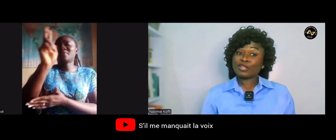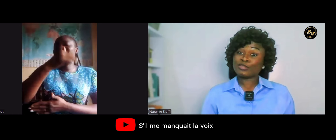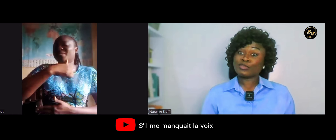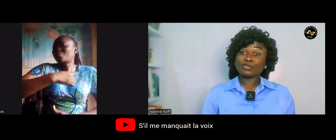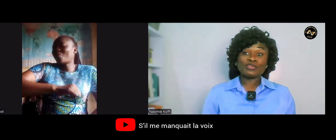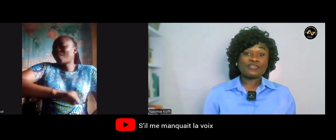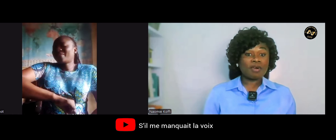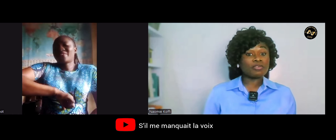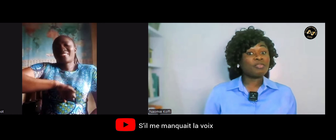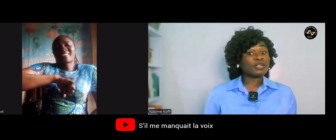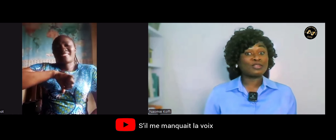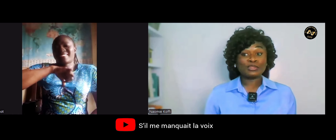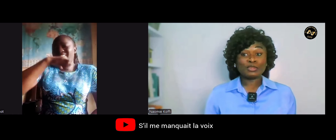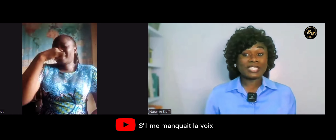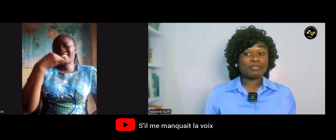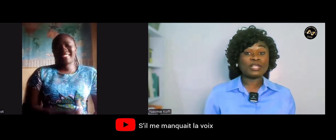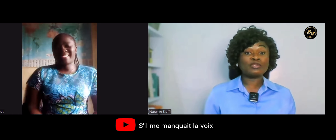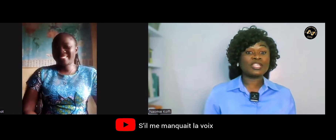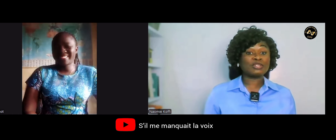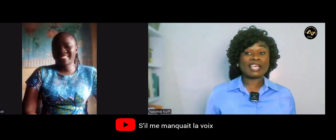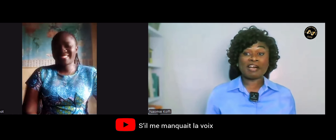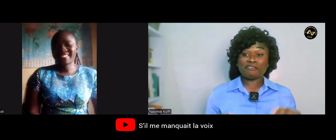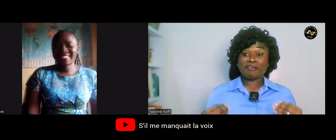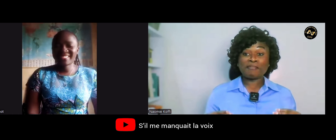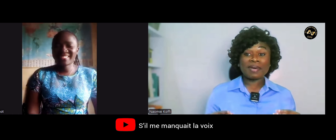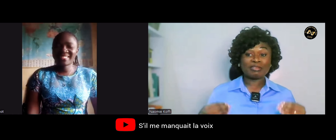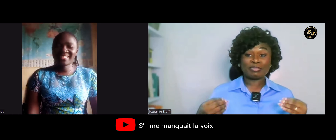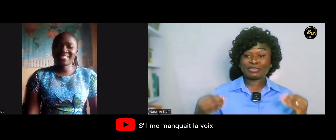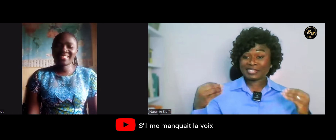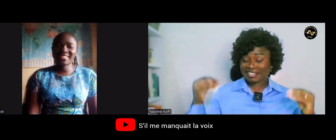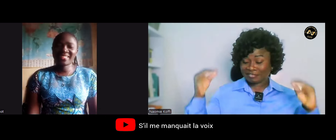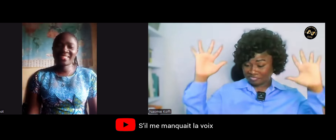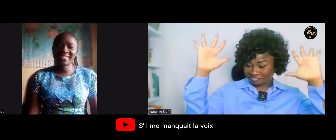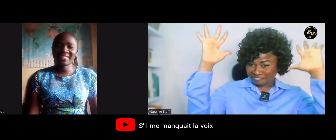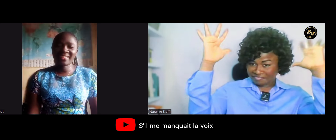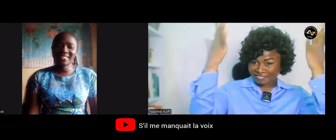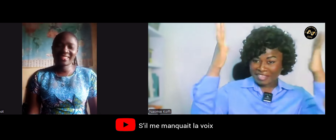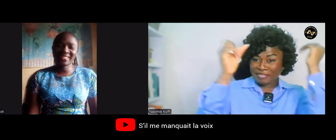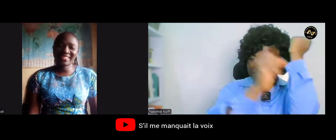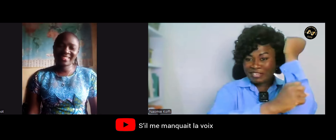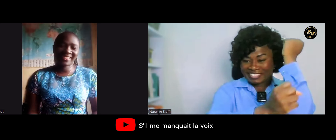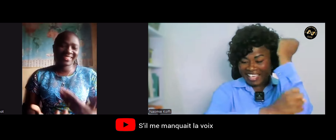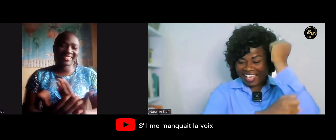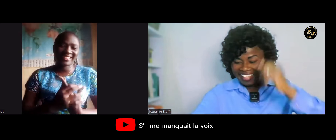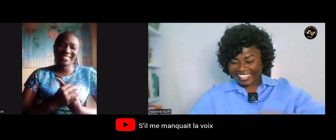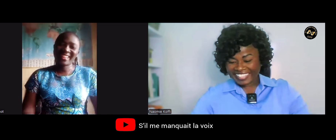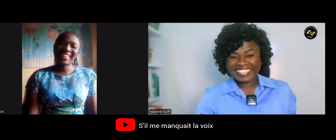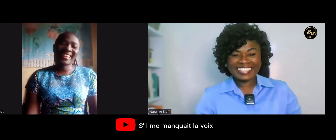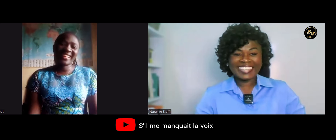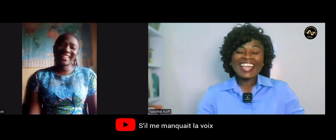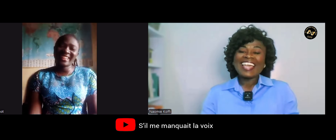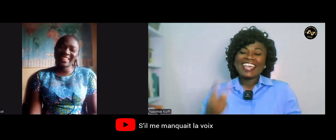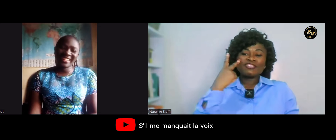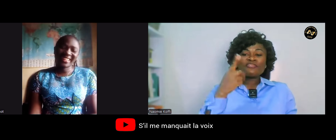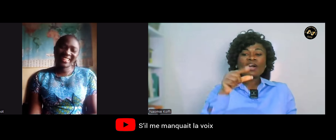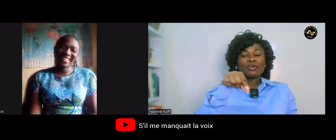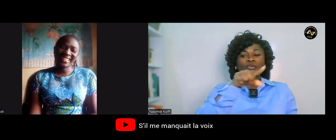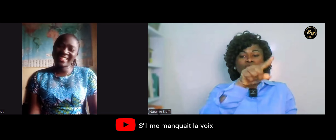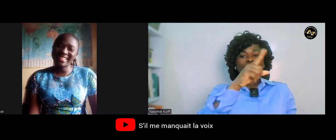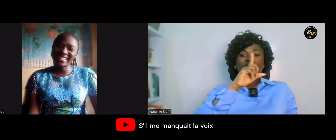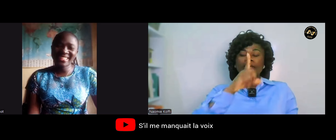pour les autres de voir une personne sourde qui a pu étudier jusqu'à avoir un bac plus 5. Bravo, Sarah. Et